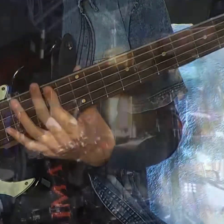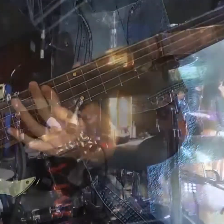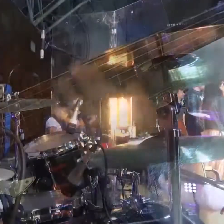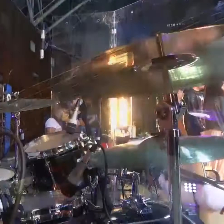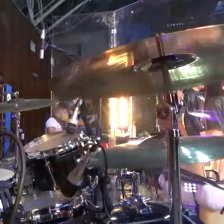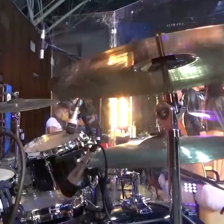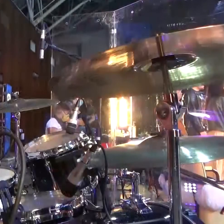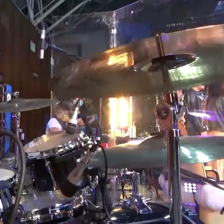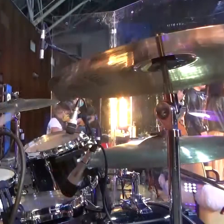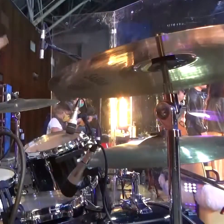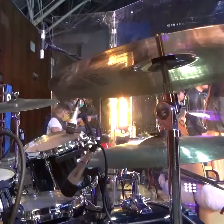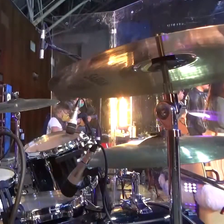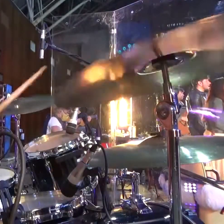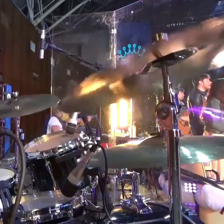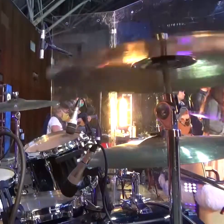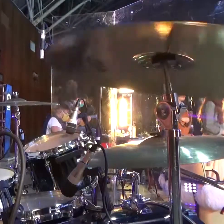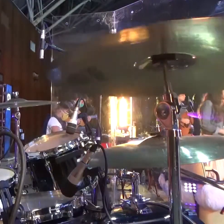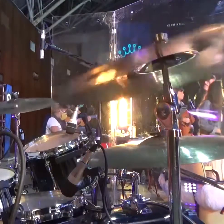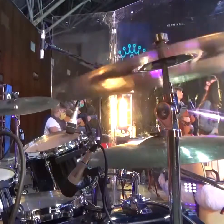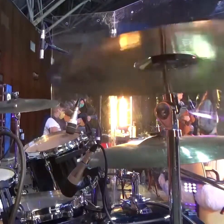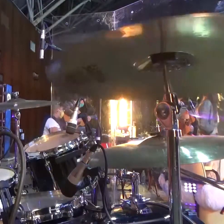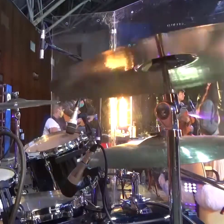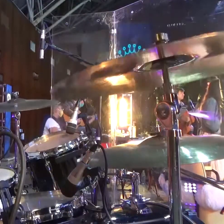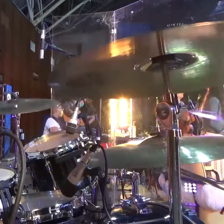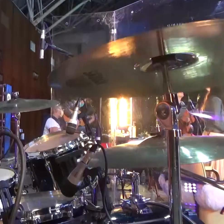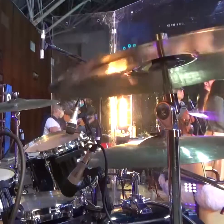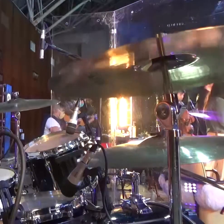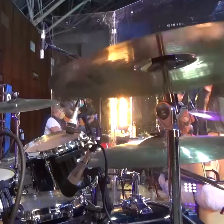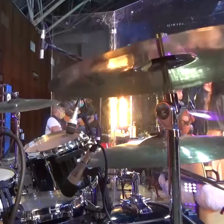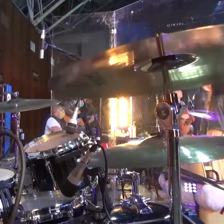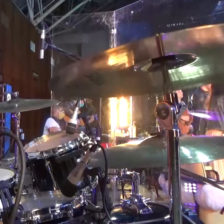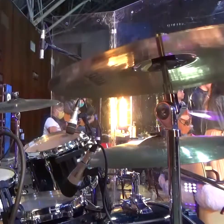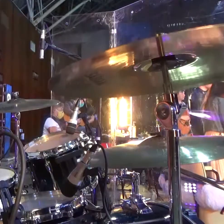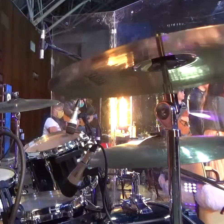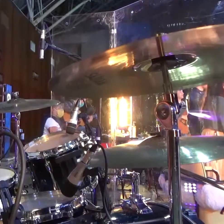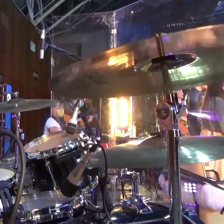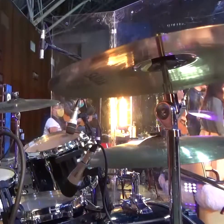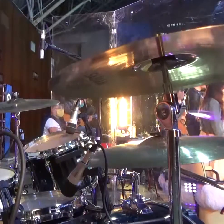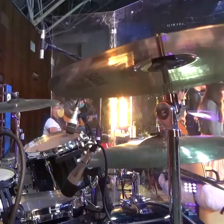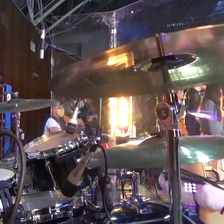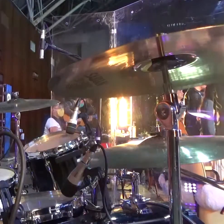beberás. A ordem é avançar. Pela fé